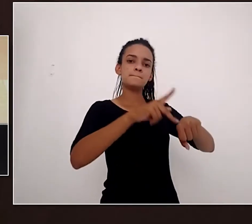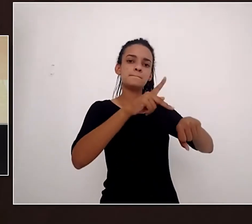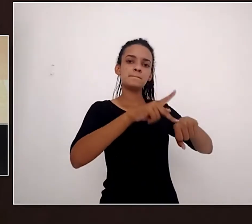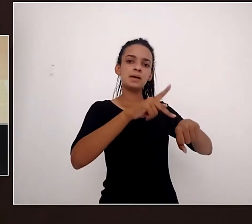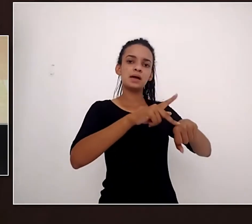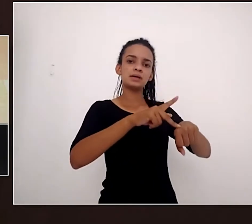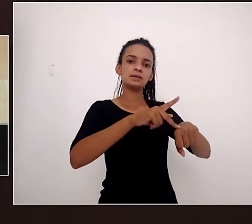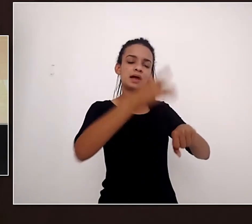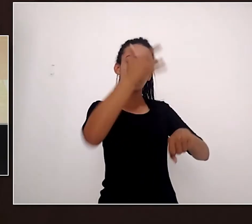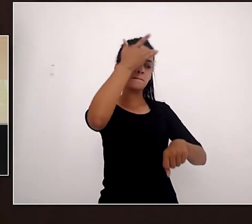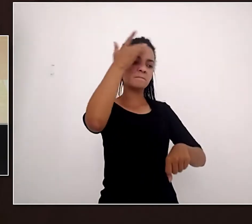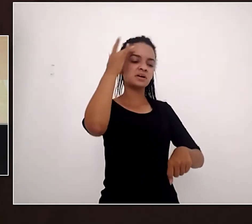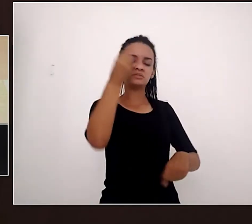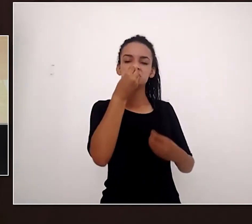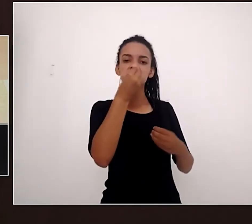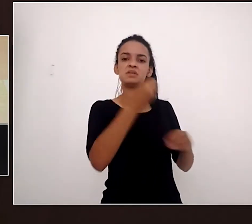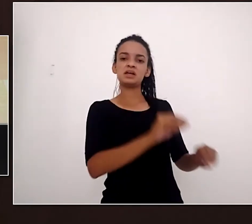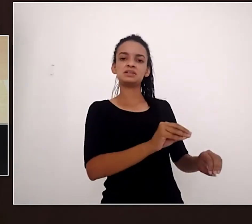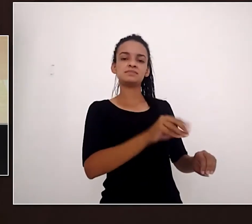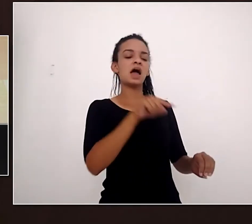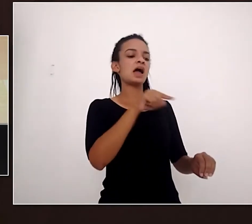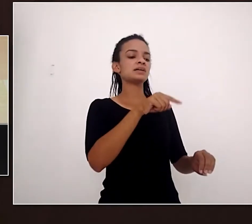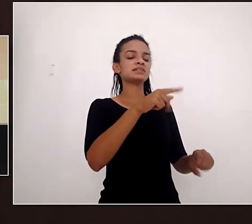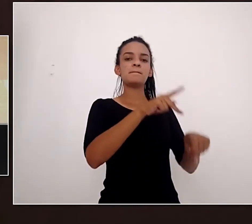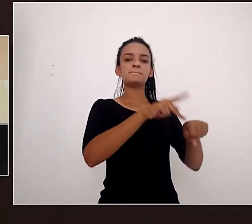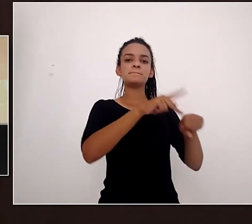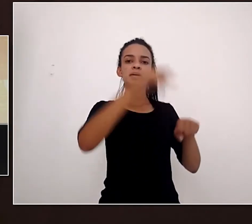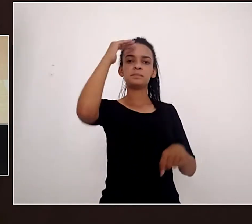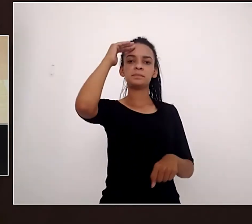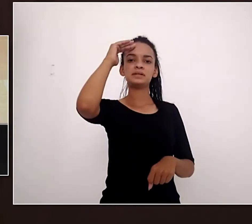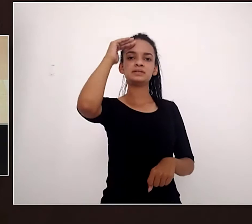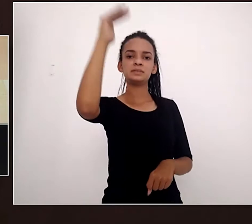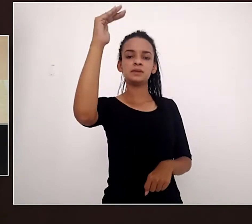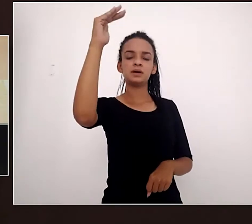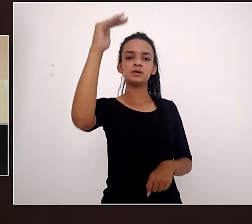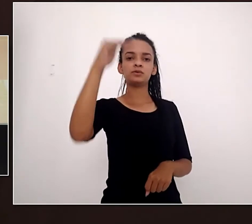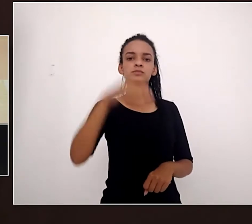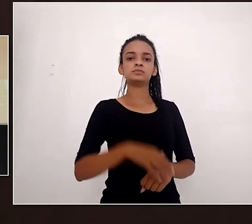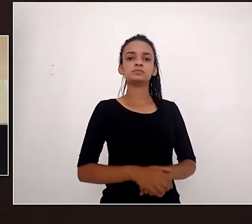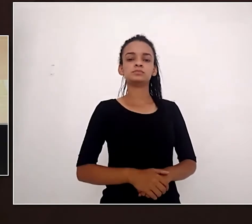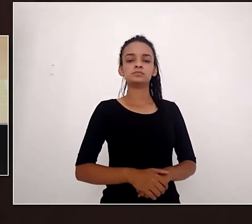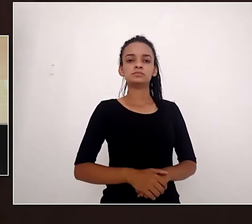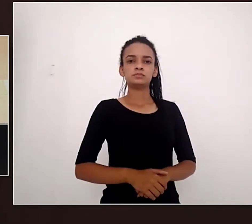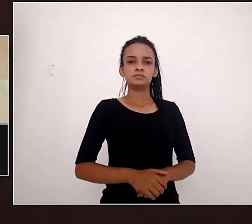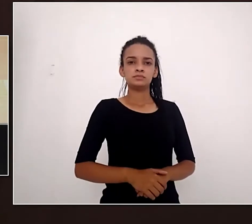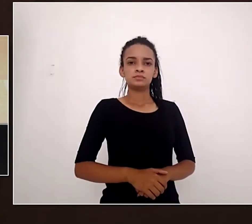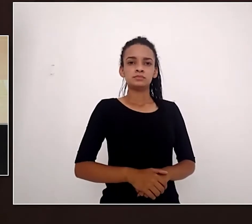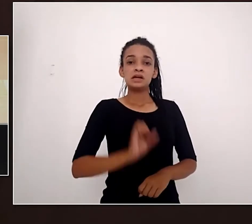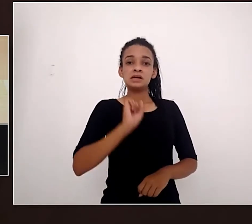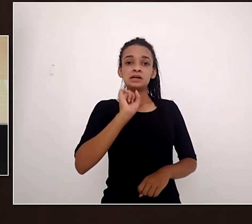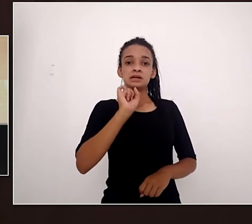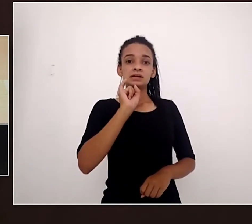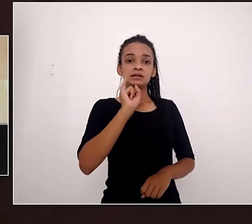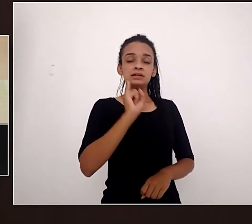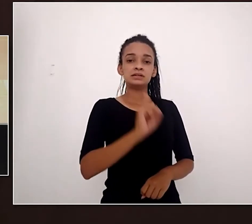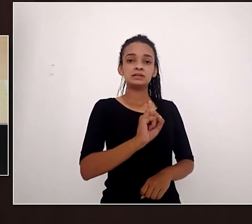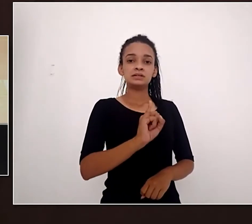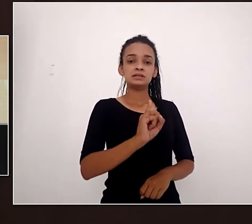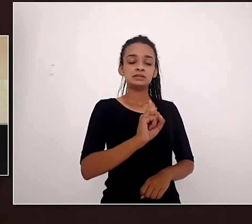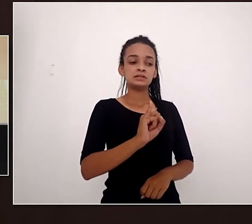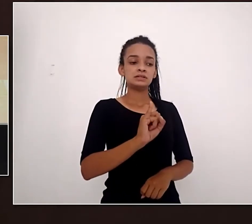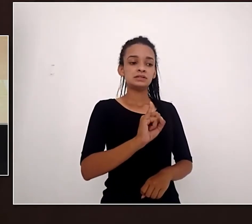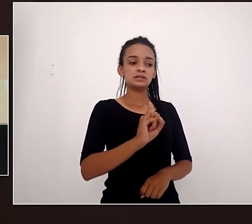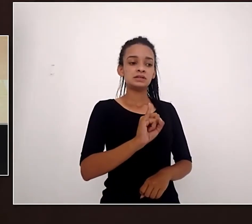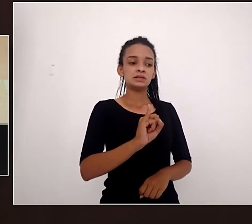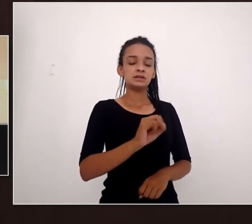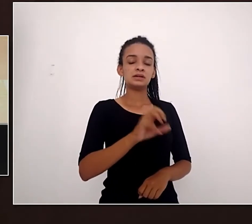essa pedra ficará em pedaços, e aquele sobre quem ela cair ficará reduzido a pó. Por isso,